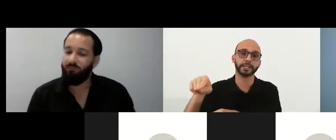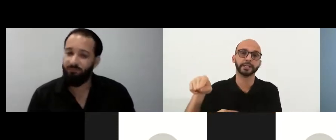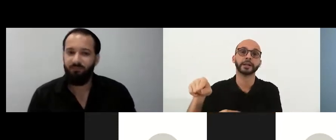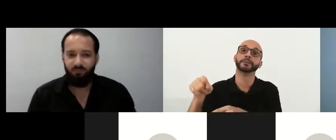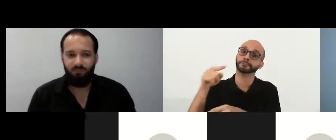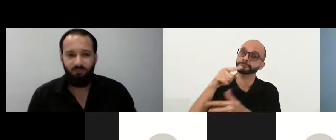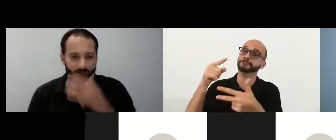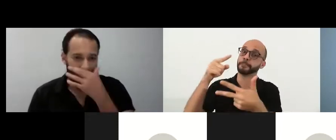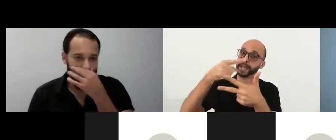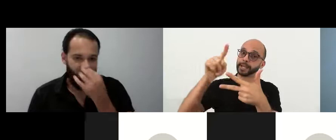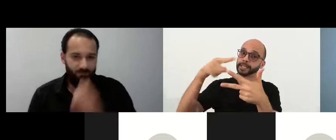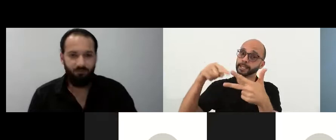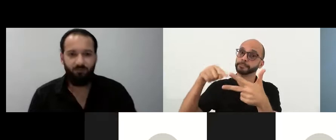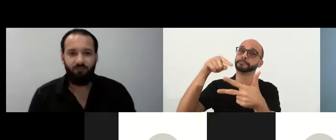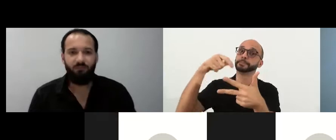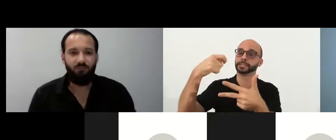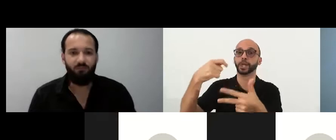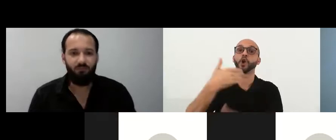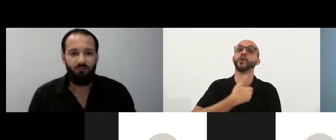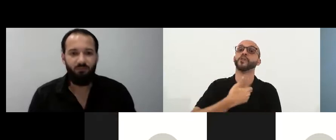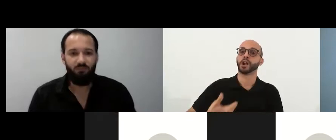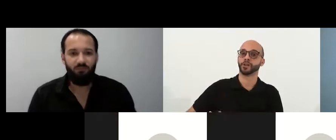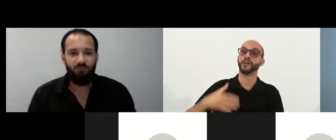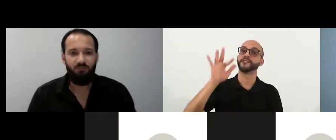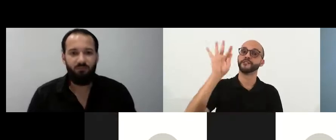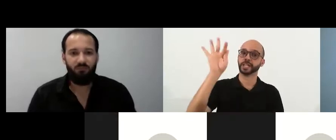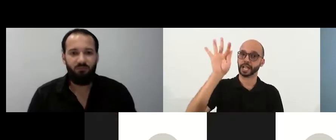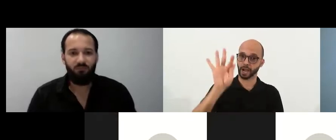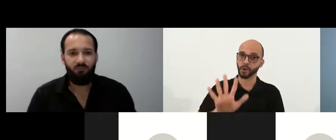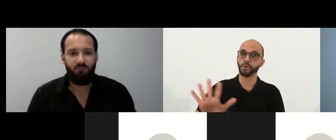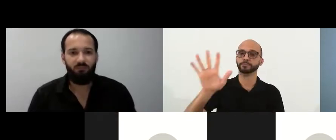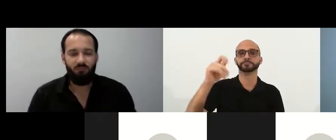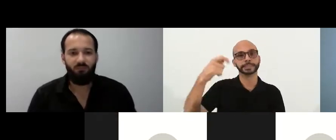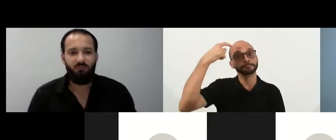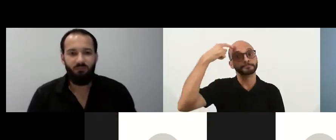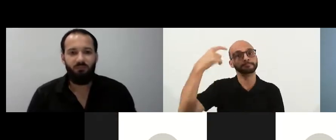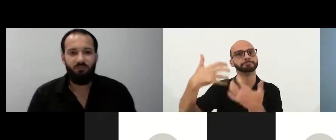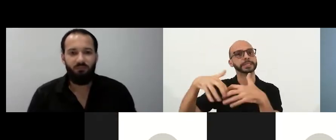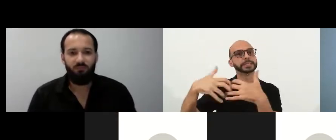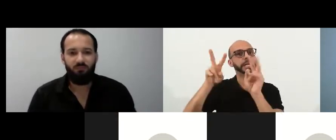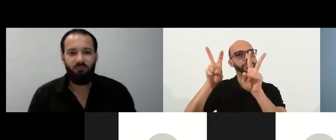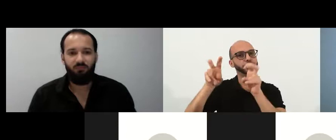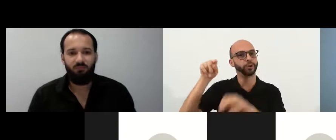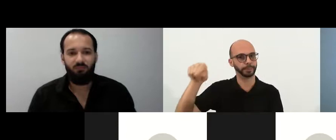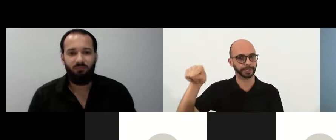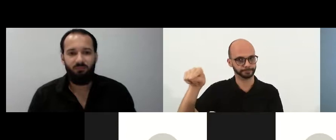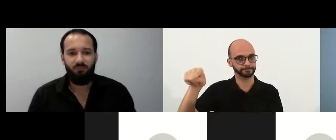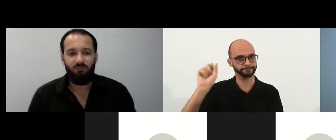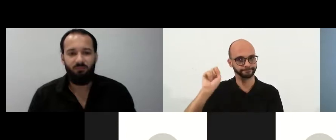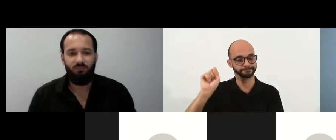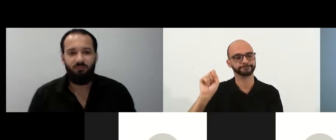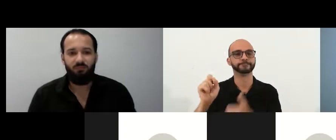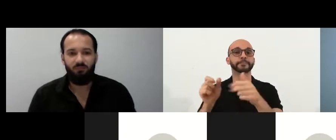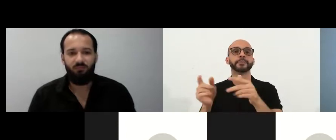precisa cobrar esses recursos ao Ministério da Educação também. O governo federal, ele precisa ter